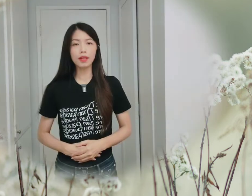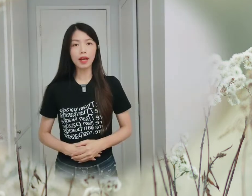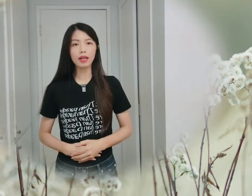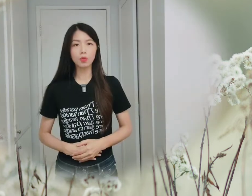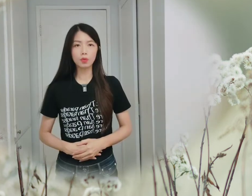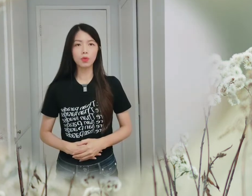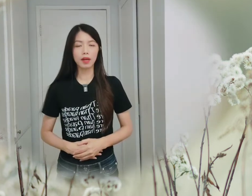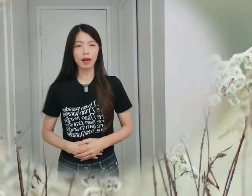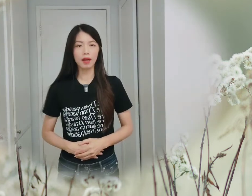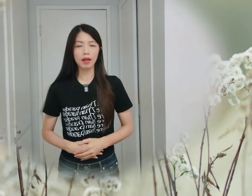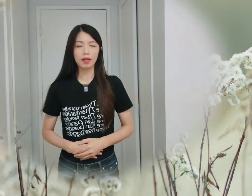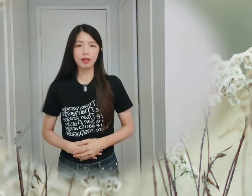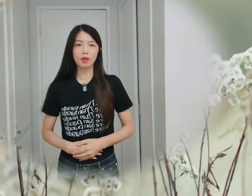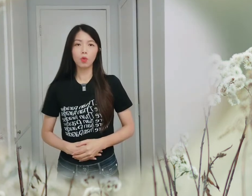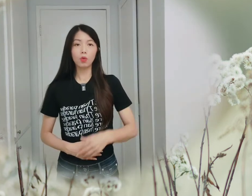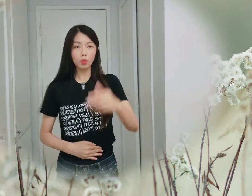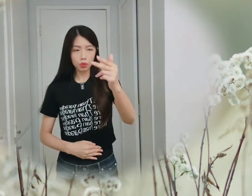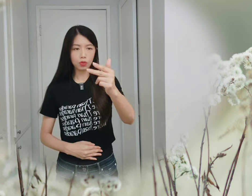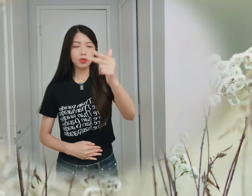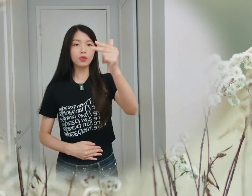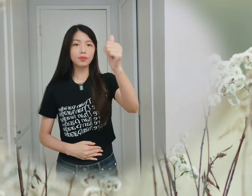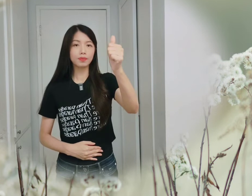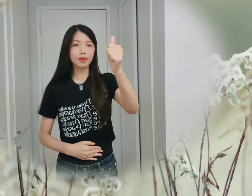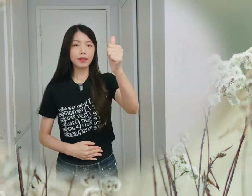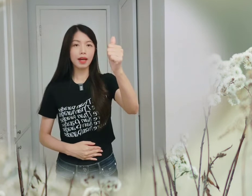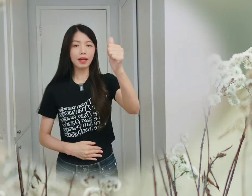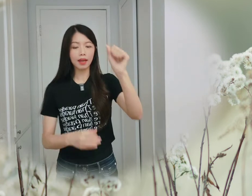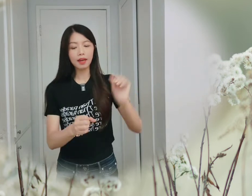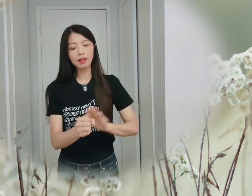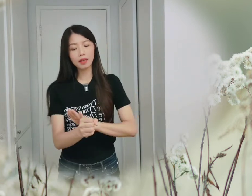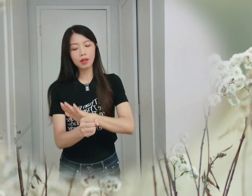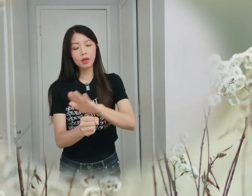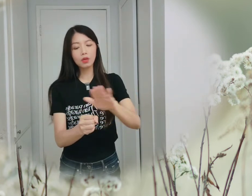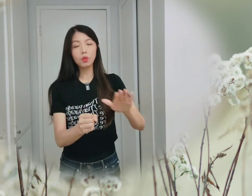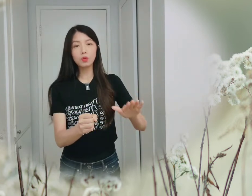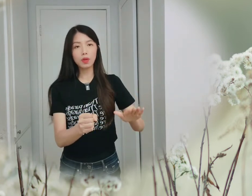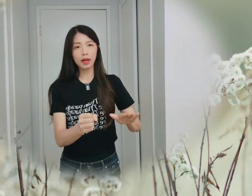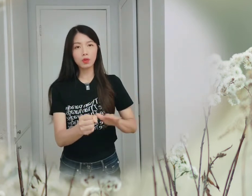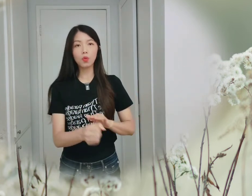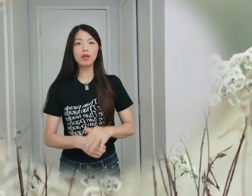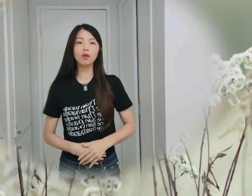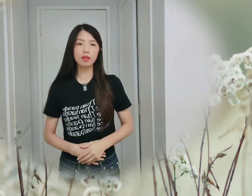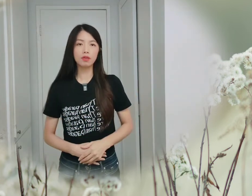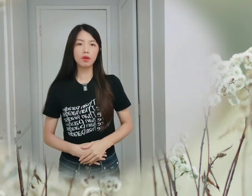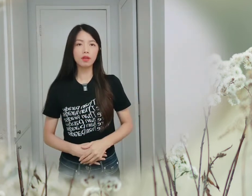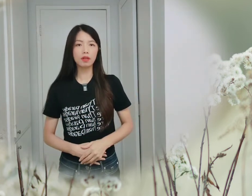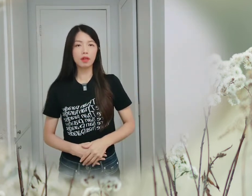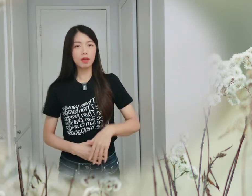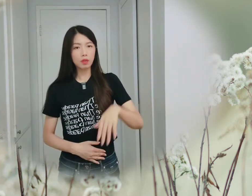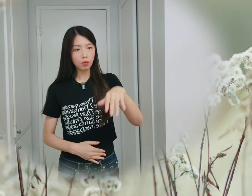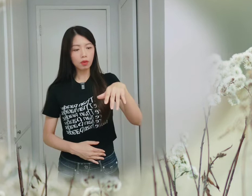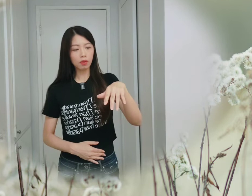오주 사랑의 종소리가. 오주 사랑의 종소리가. 종이라고 하는 뜻의